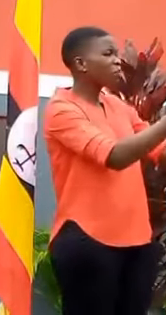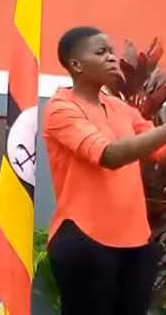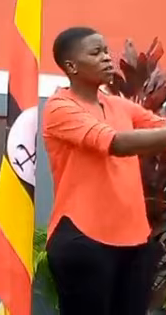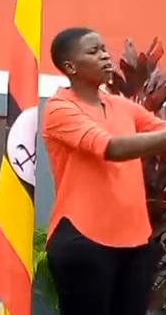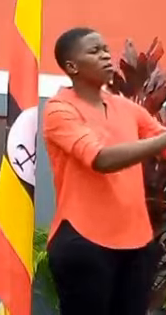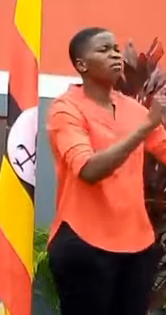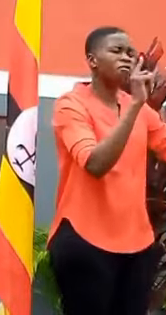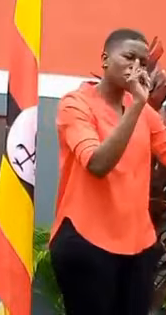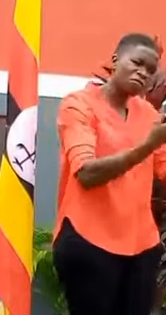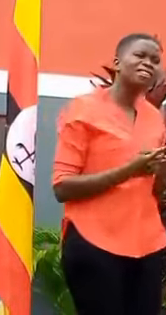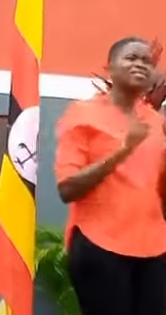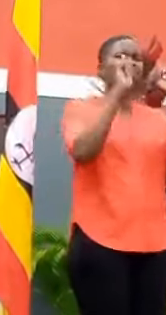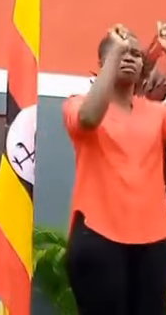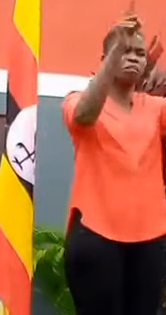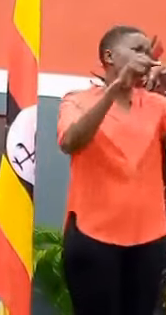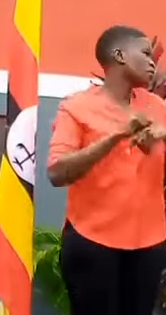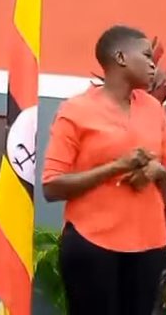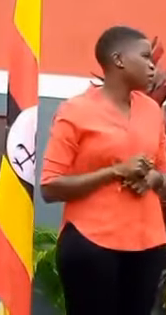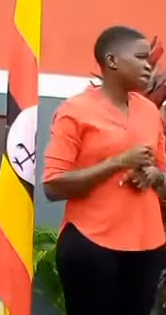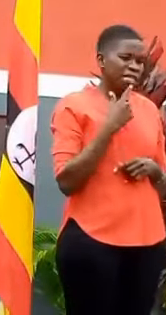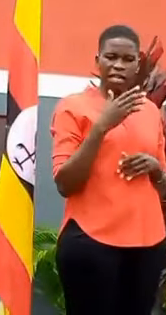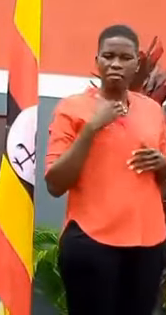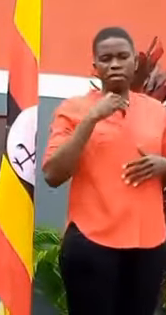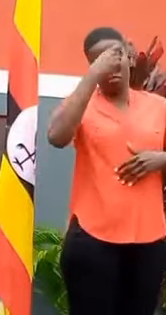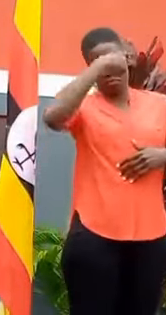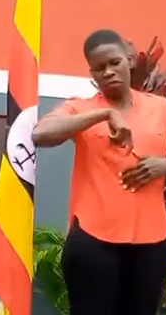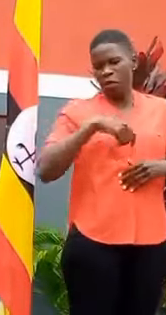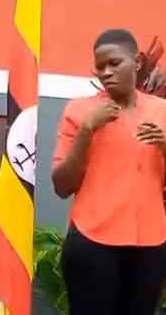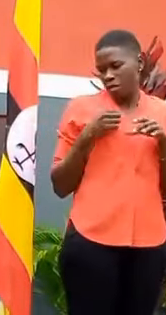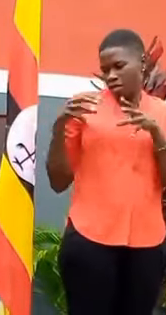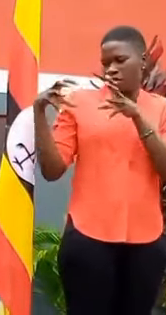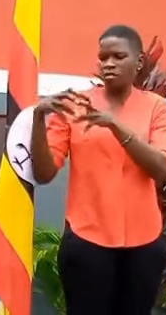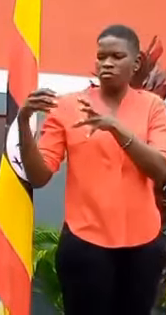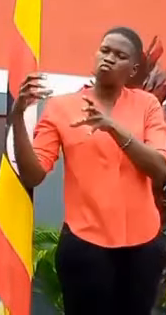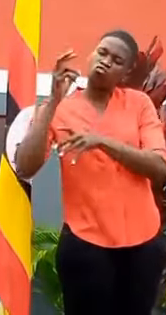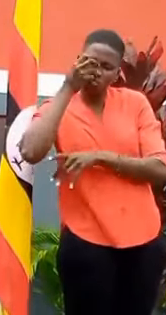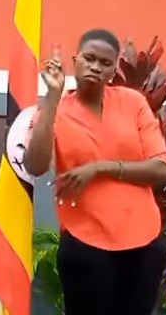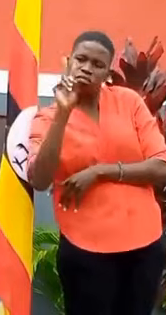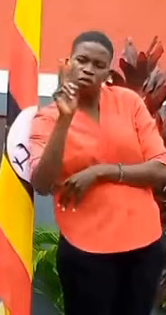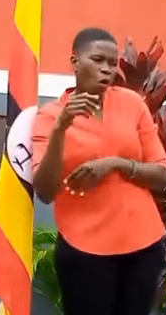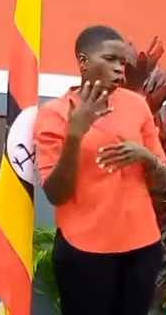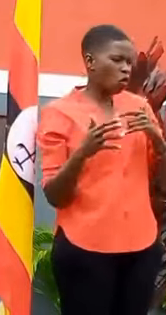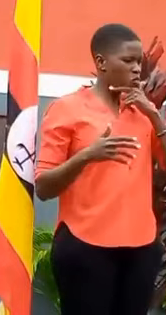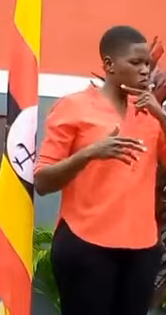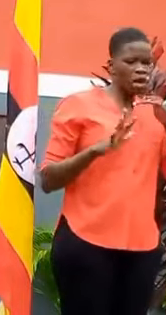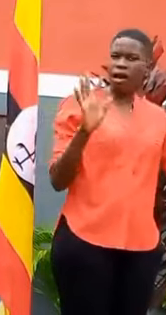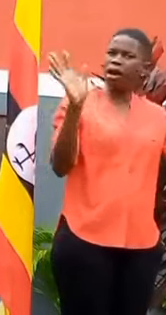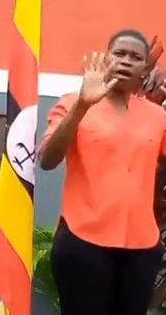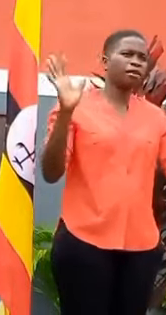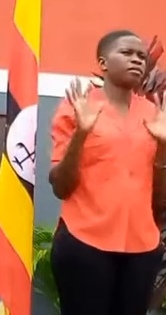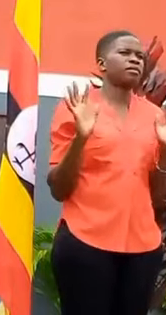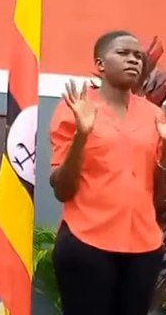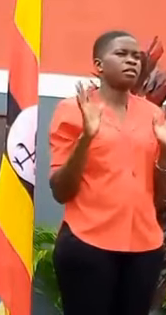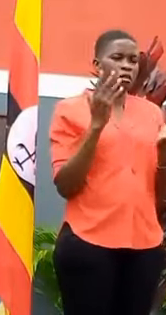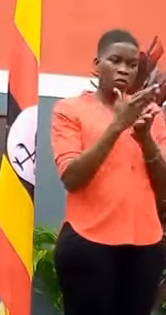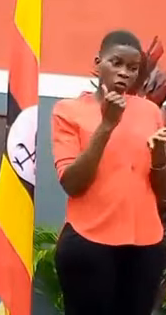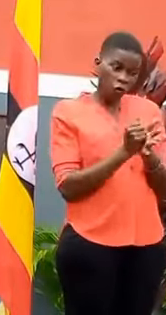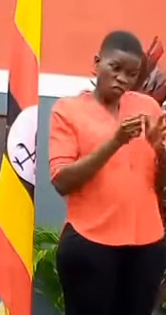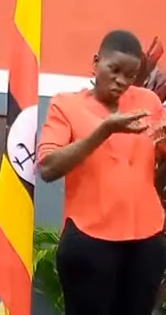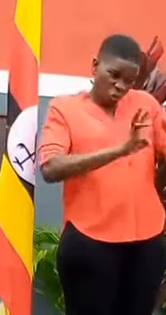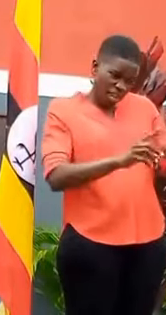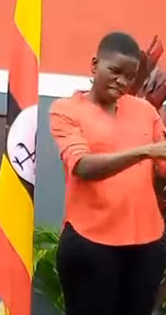batusooka yodda mu maaso bo tebali identified na kibiina kyabwe kuba bwe batemula owa FDC